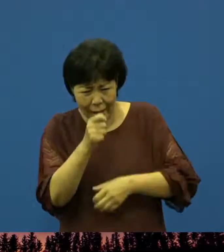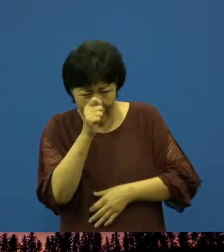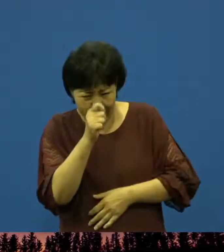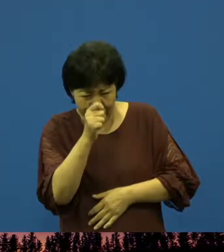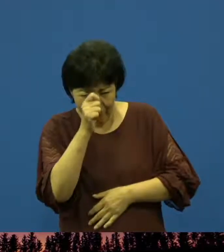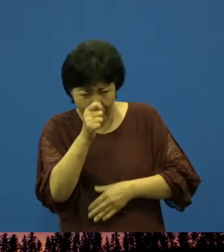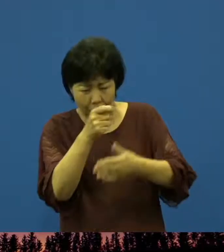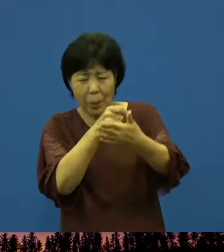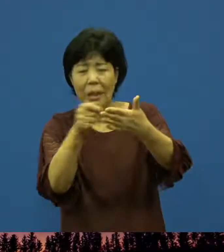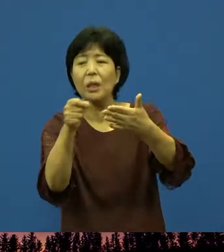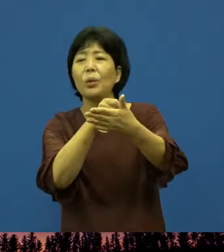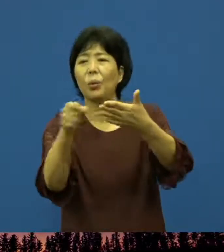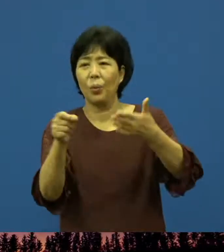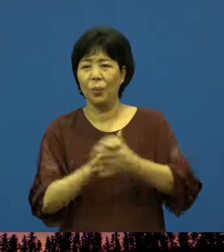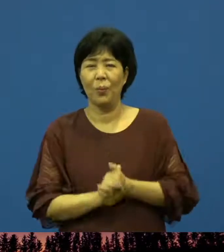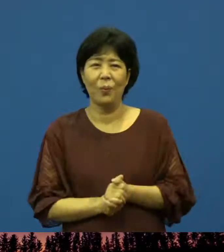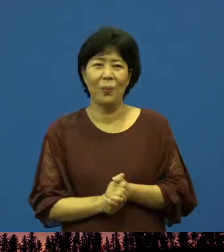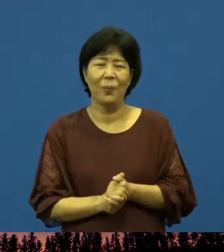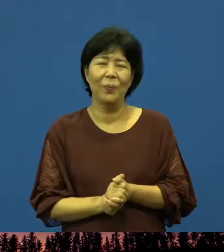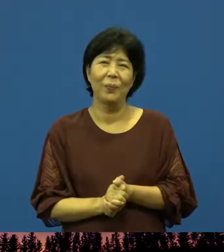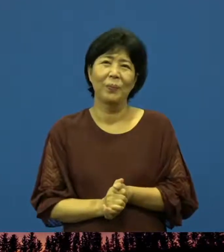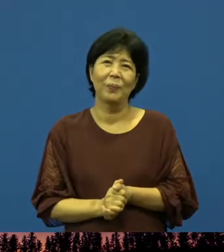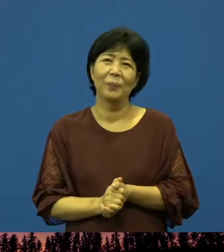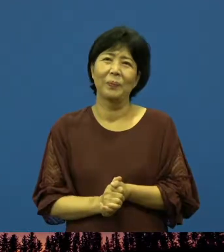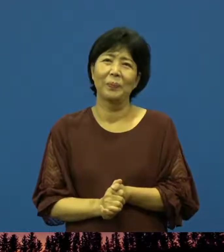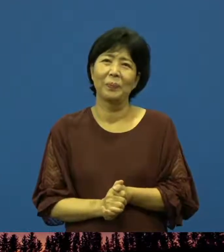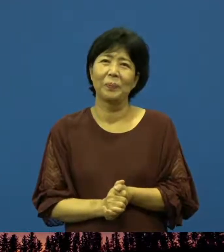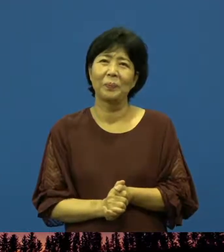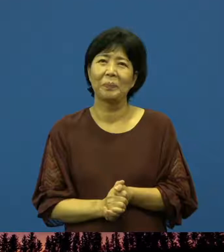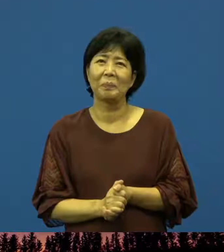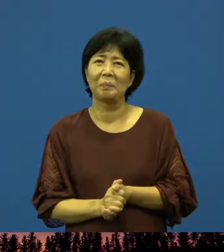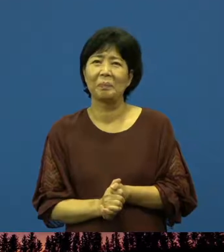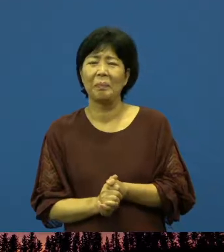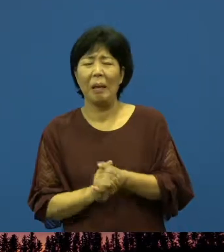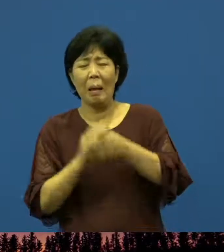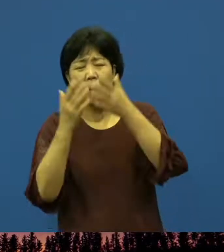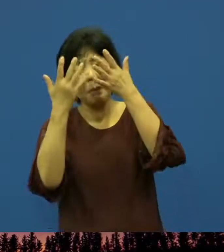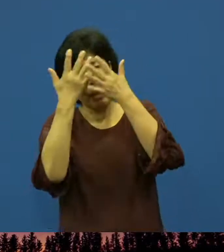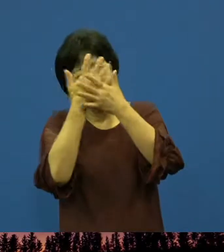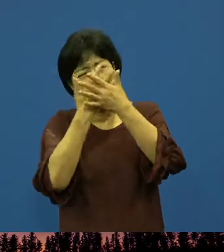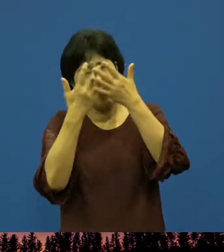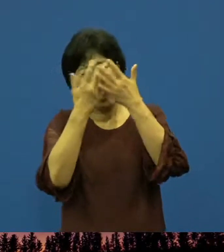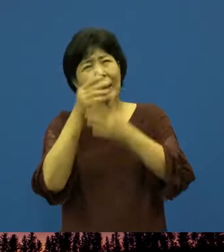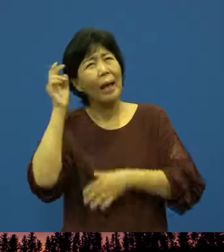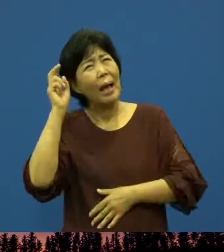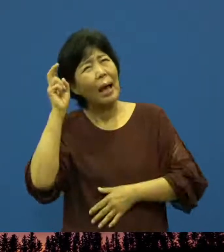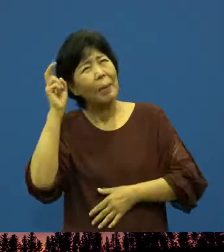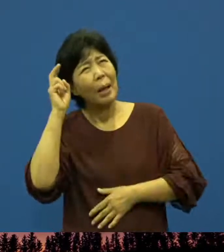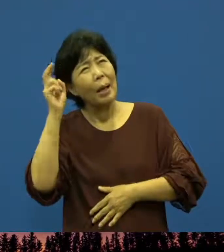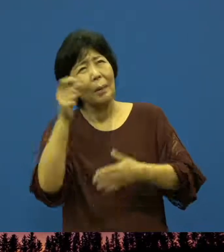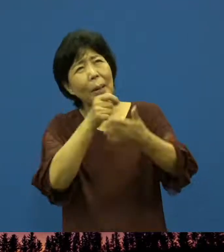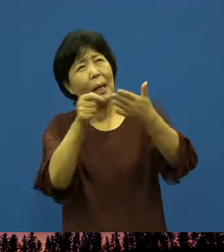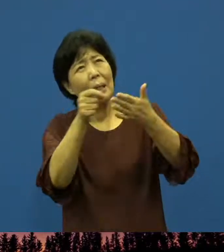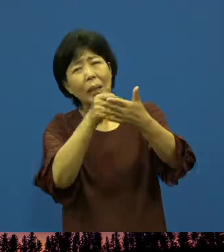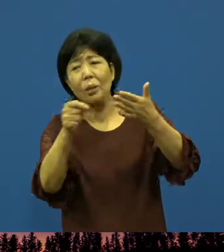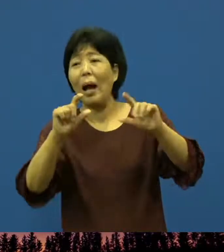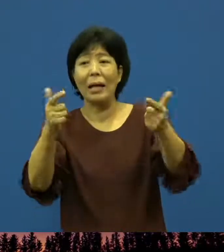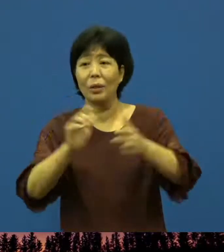과정에 몸의 경험입니다. 그냥 애매모호하게 생각하고 추상적으로 지식으로 쌓은 게